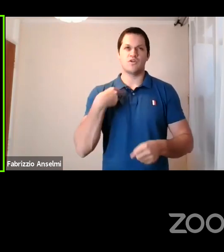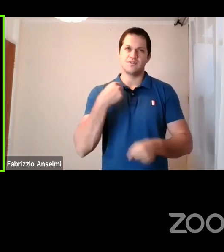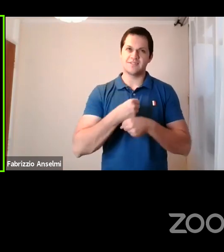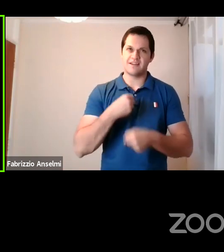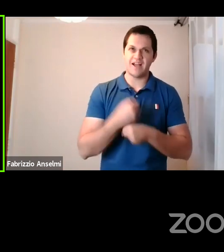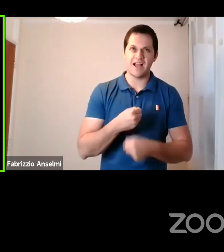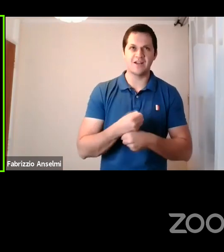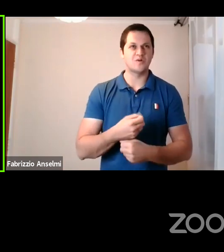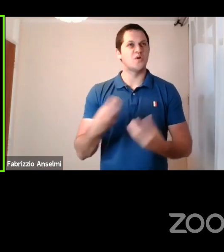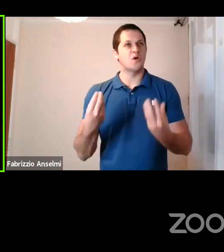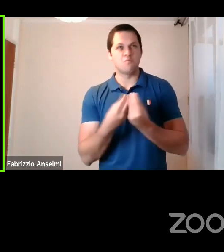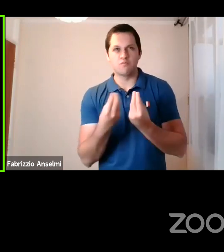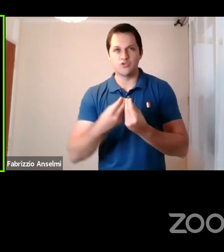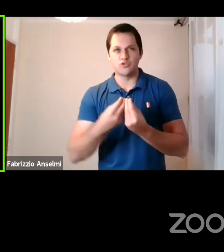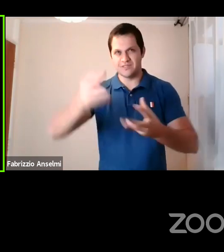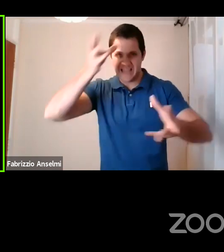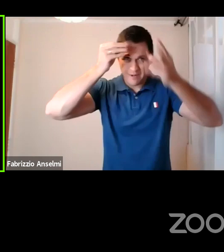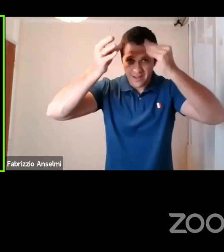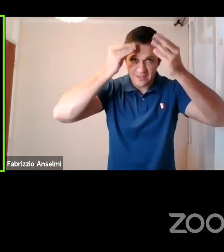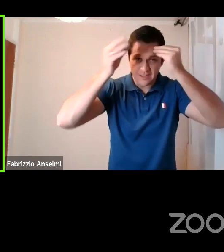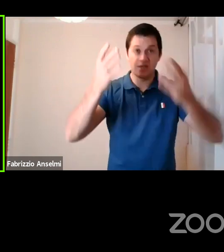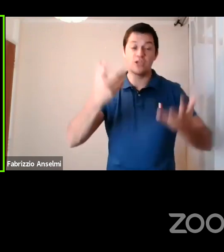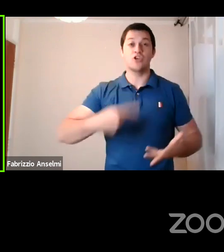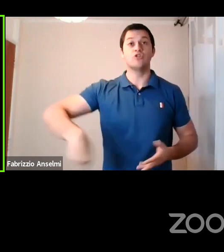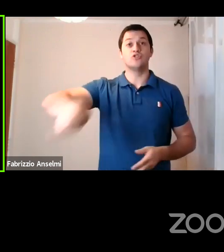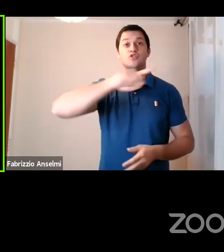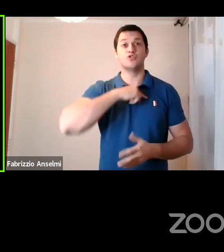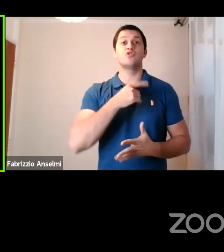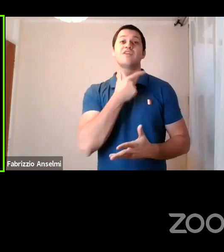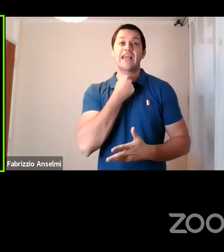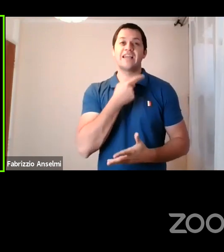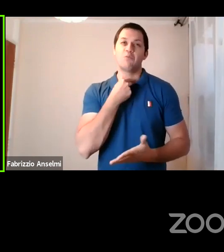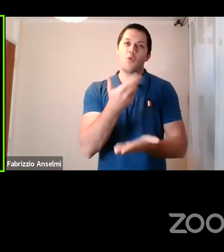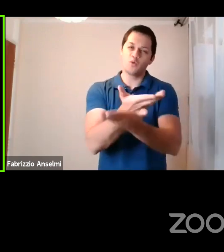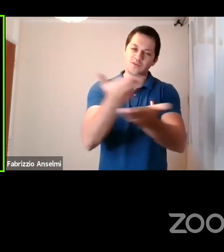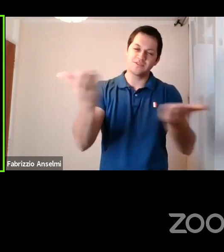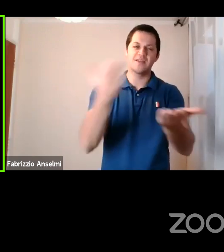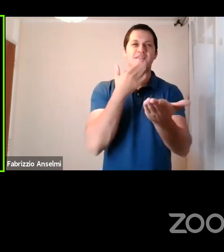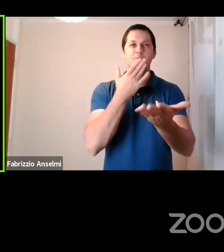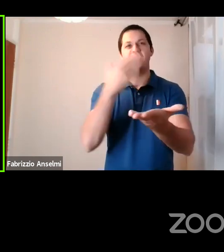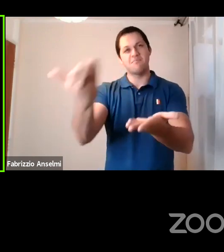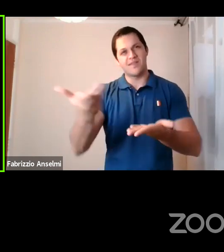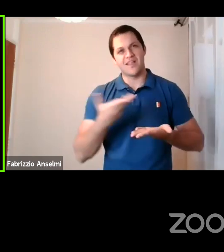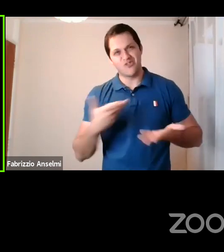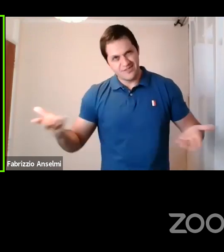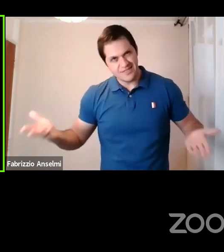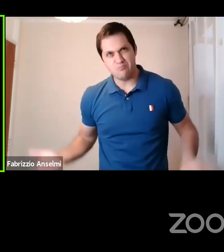mucho aprendizaje, y quisiéramos entonces invitarlo a ustedes también y a motivar